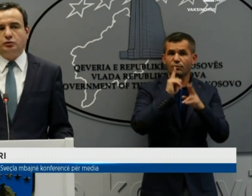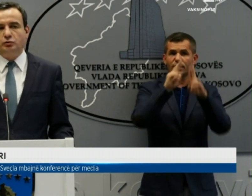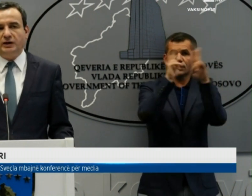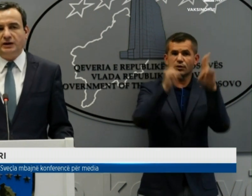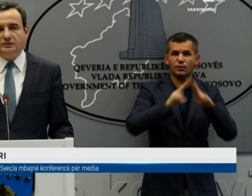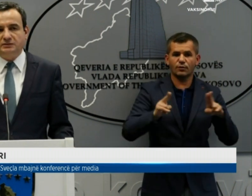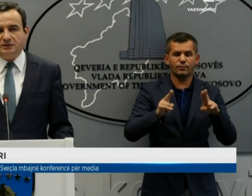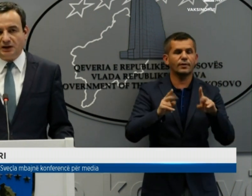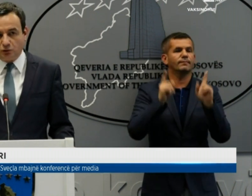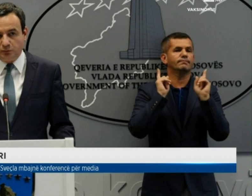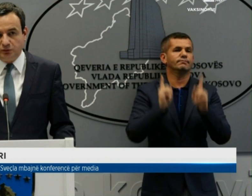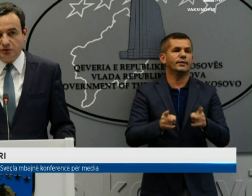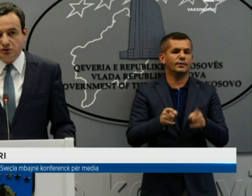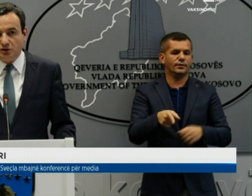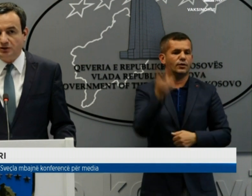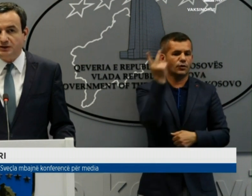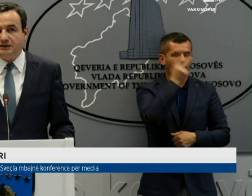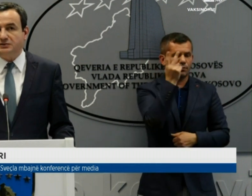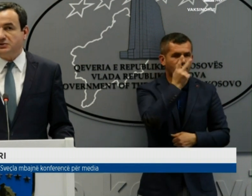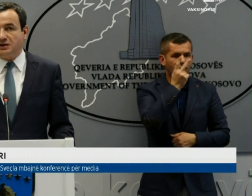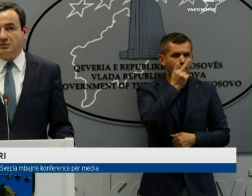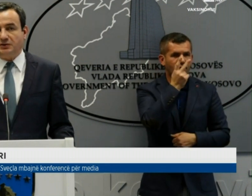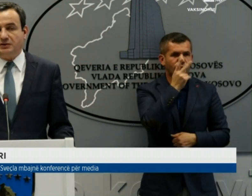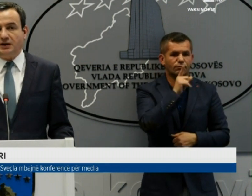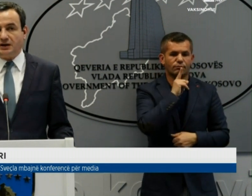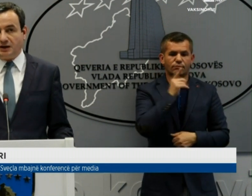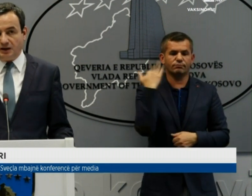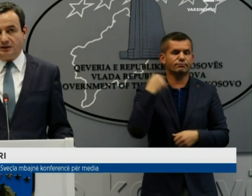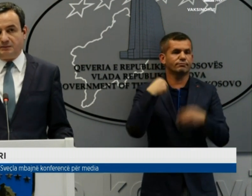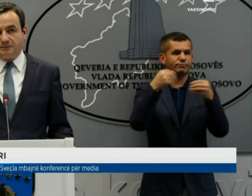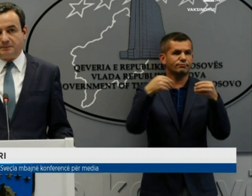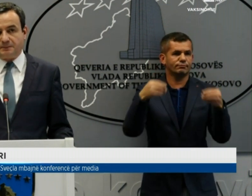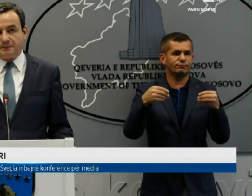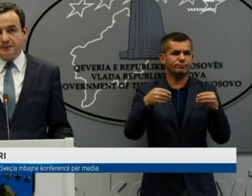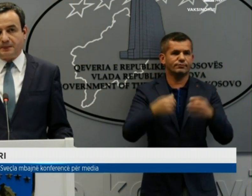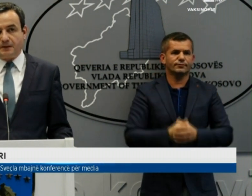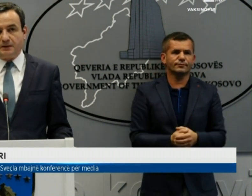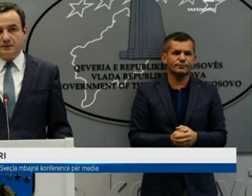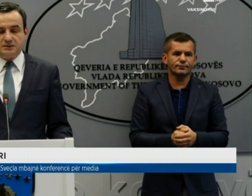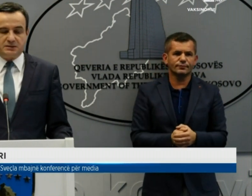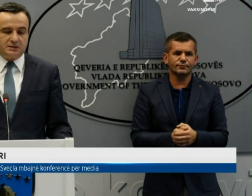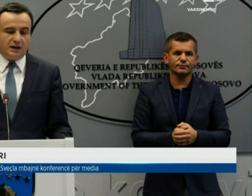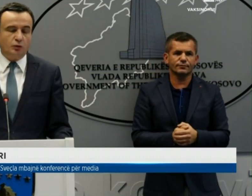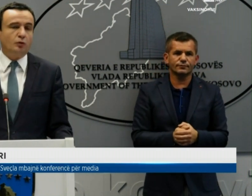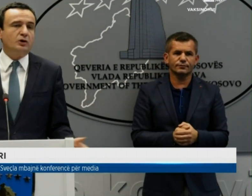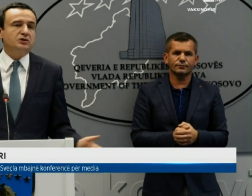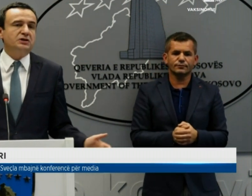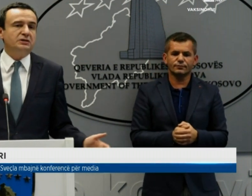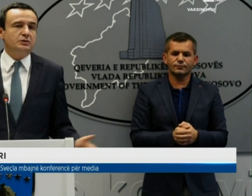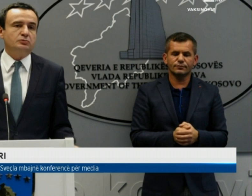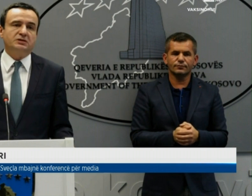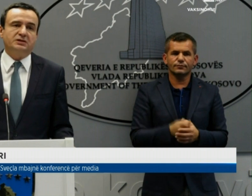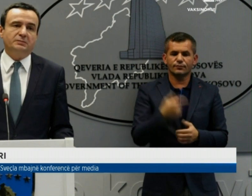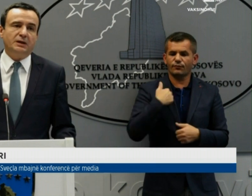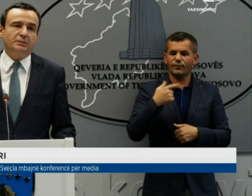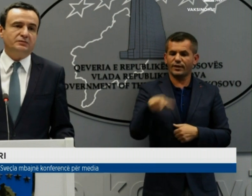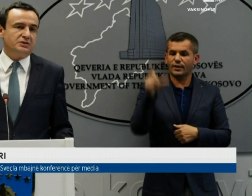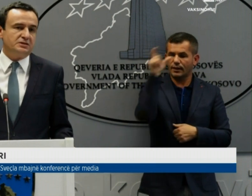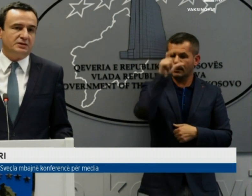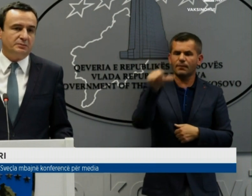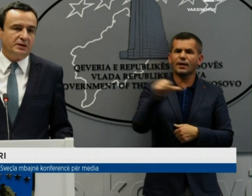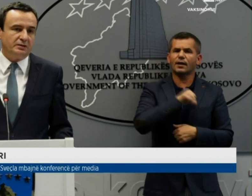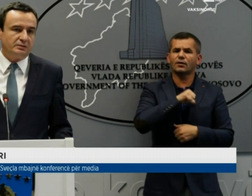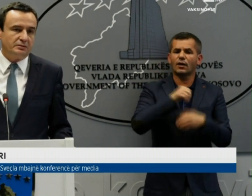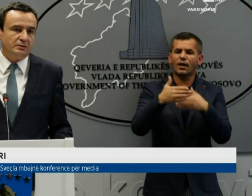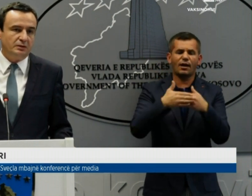do duhej ta kuptojnë qartë atë që kemi thënë ne nga hera, se nuk është e interesuar Serbia për